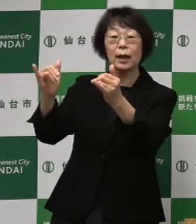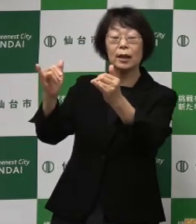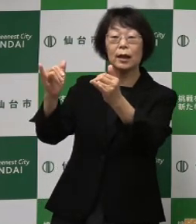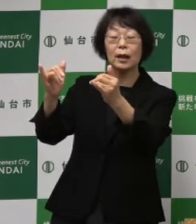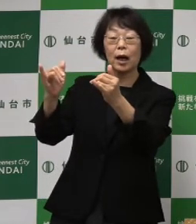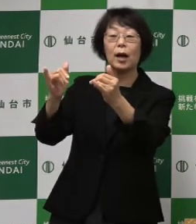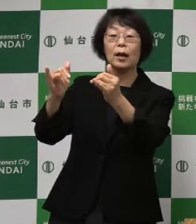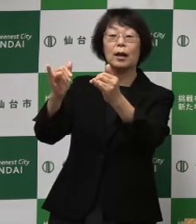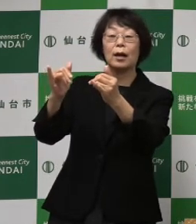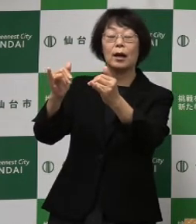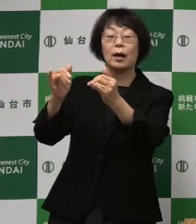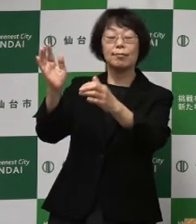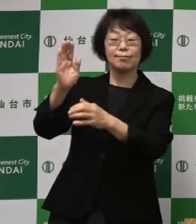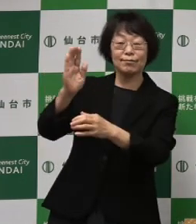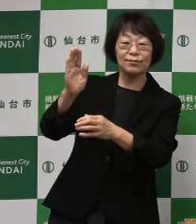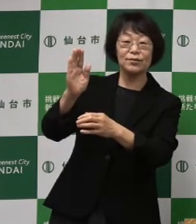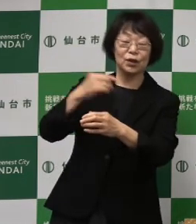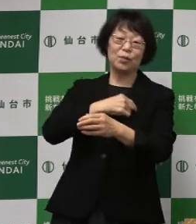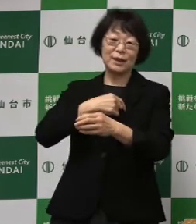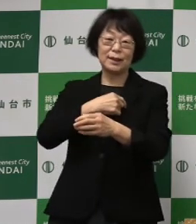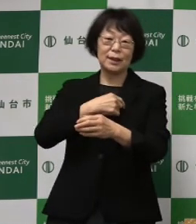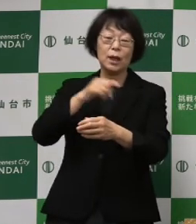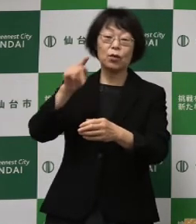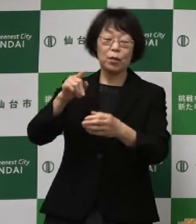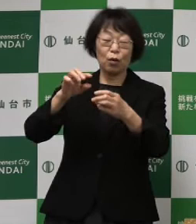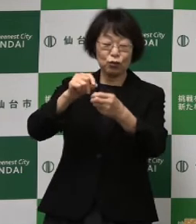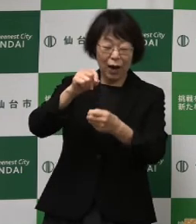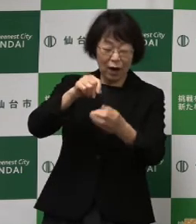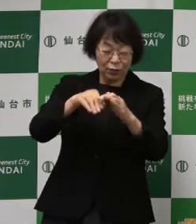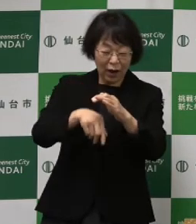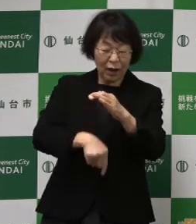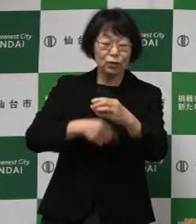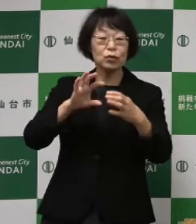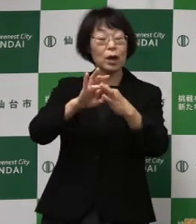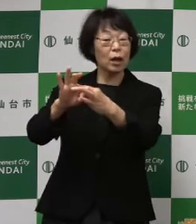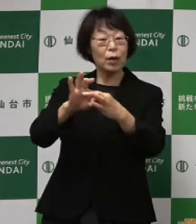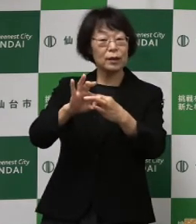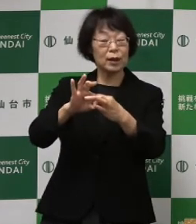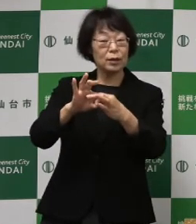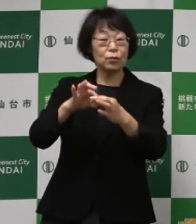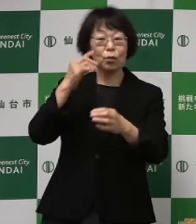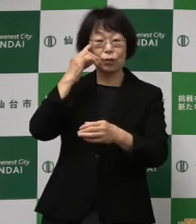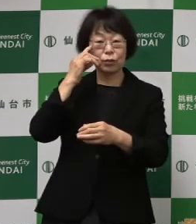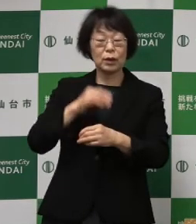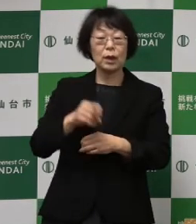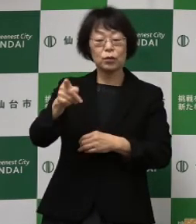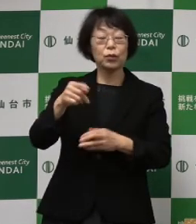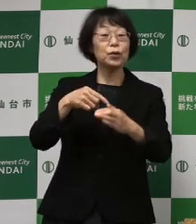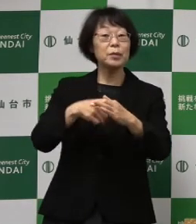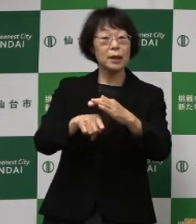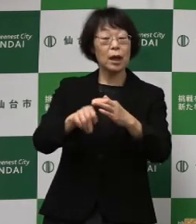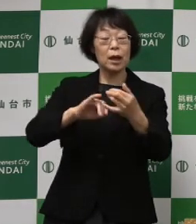ているという問題というのは、やはりこのことと深く関わっているのだろうというふうに思います。そういう意味で